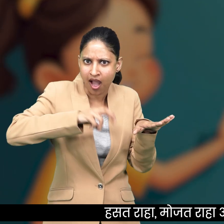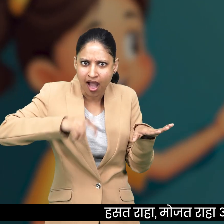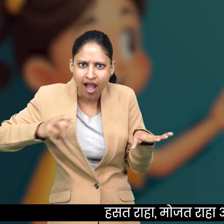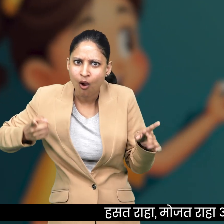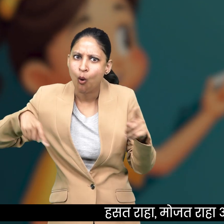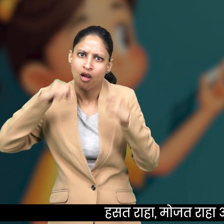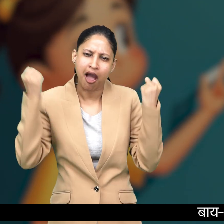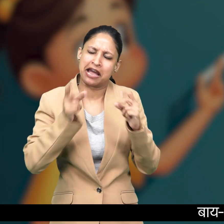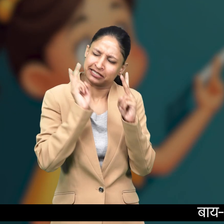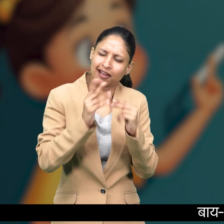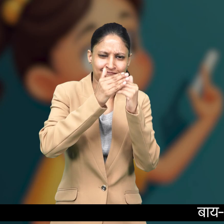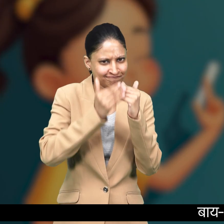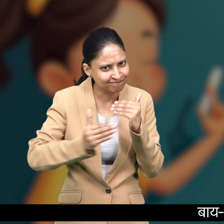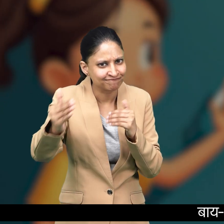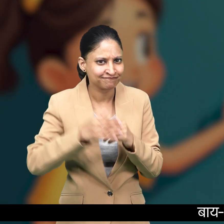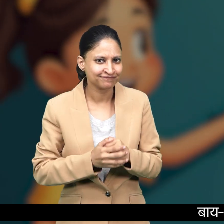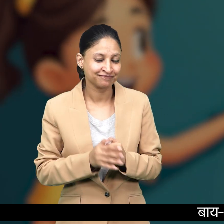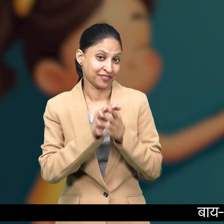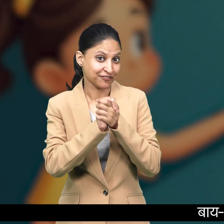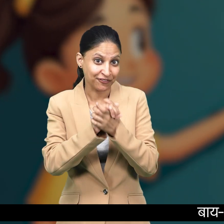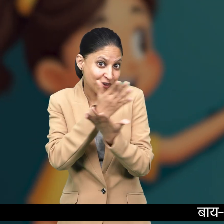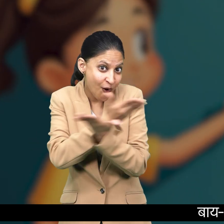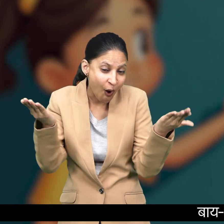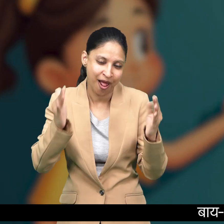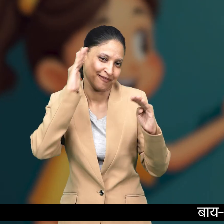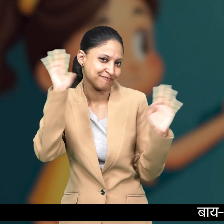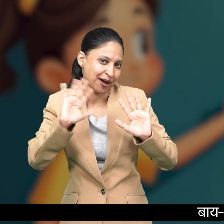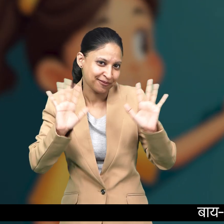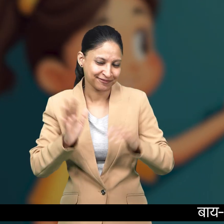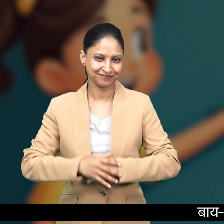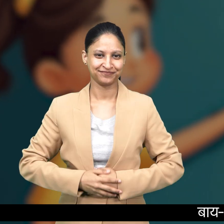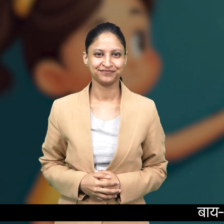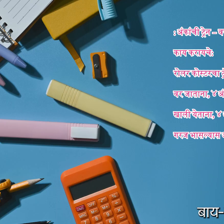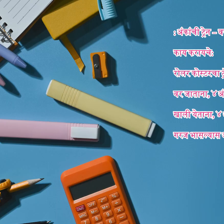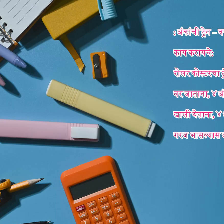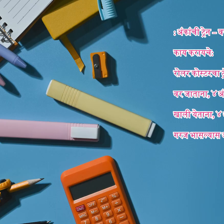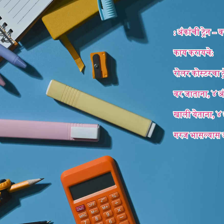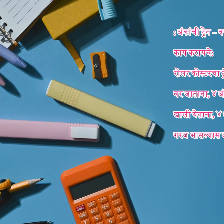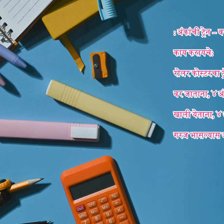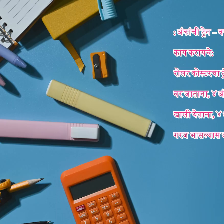बाय बाय मित्रांनो.